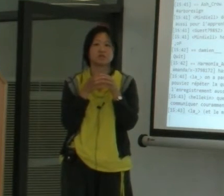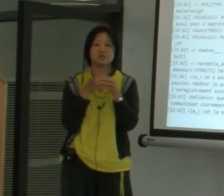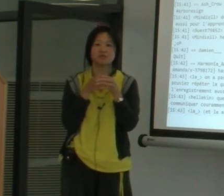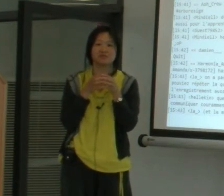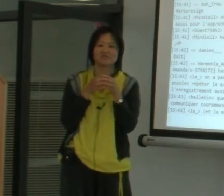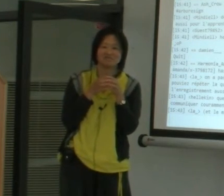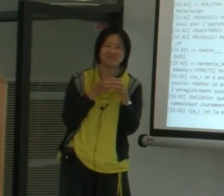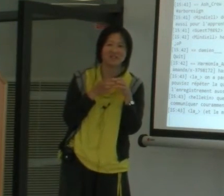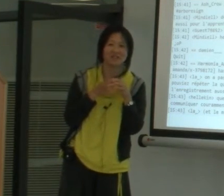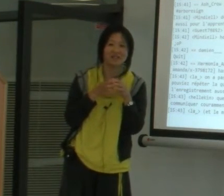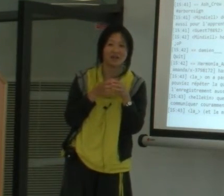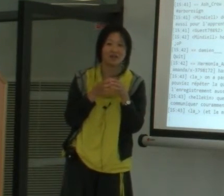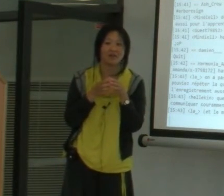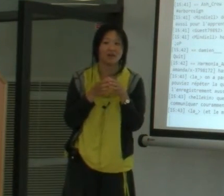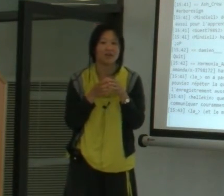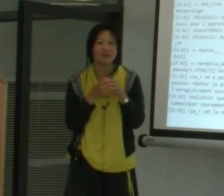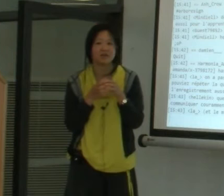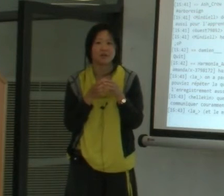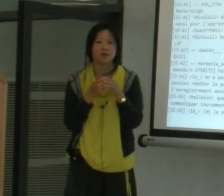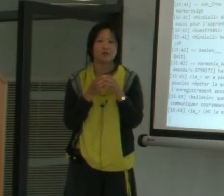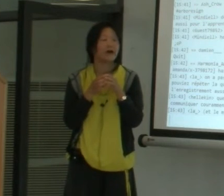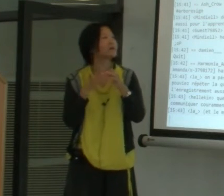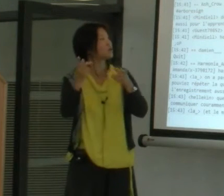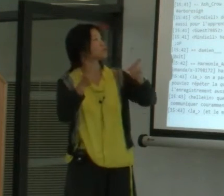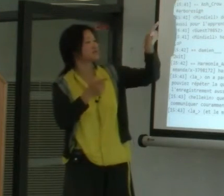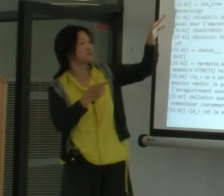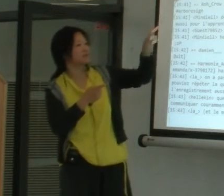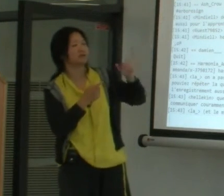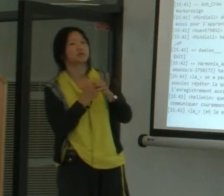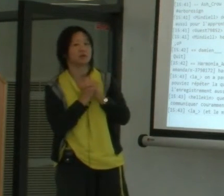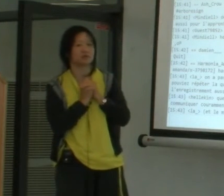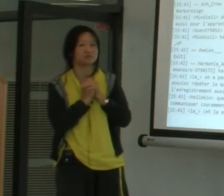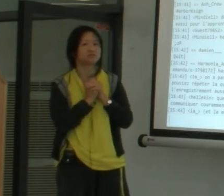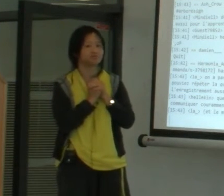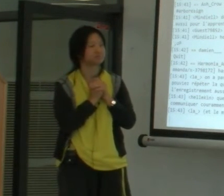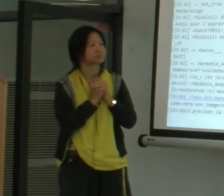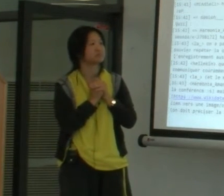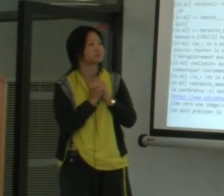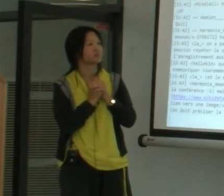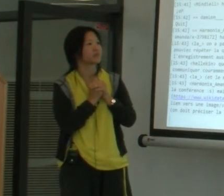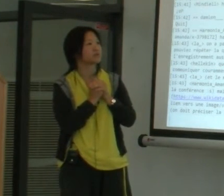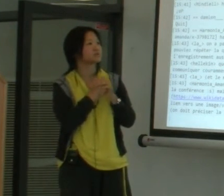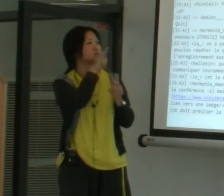c'est qui? Ah, je sais pas, je relais un... Ah d'accord, c'était... D'accord.